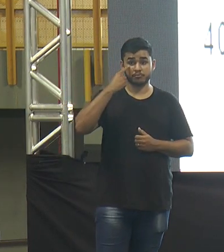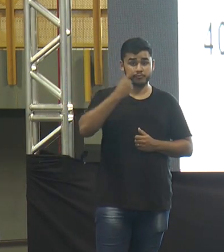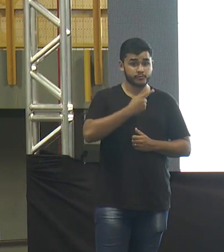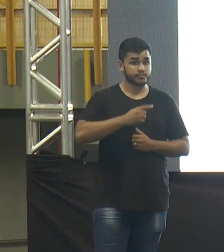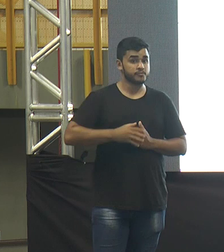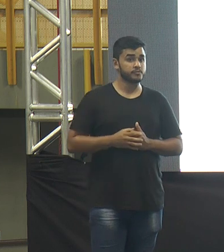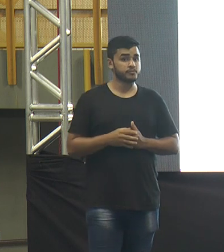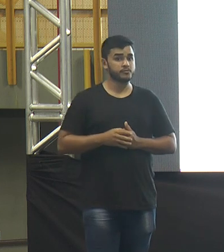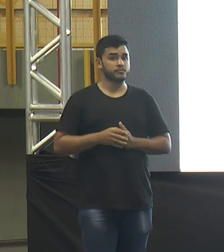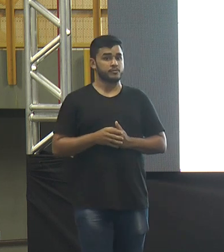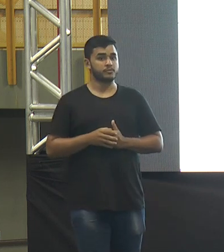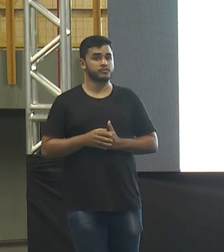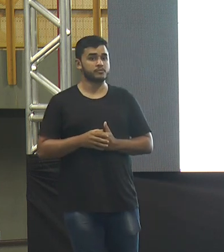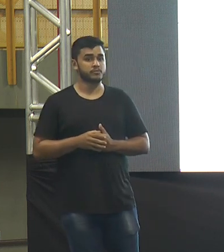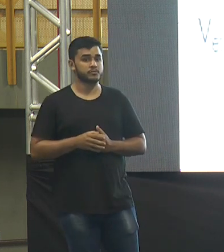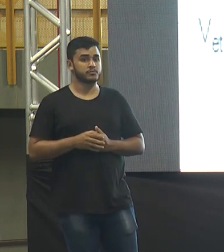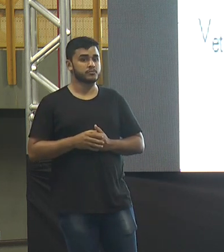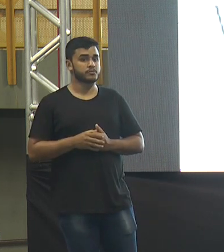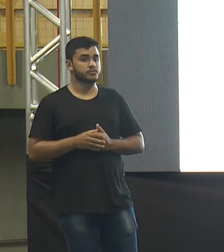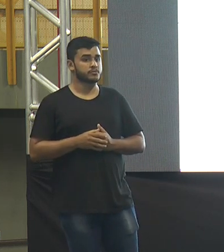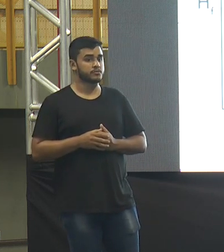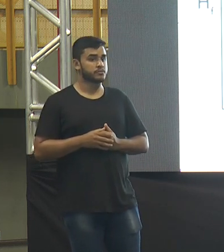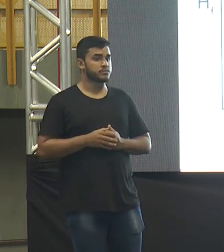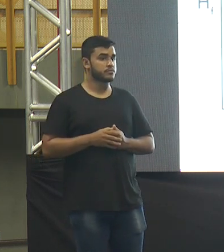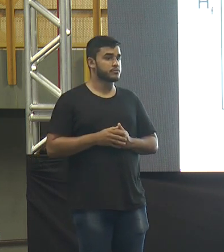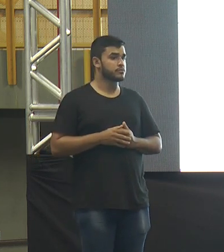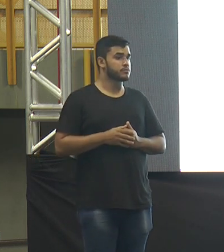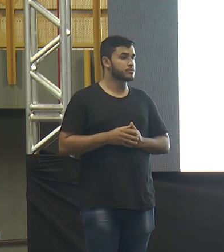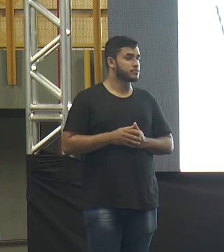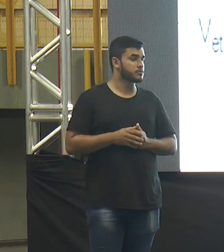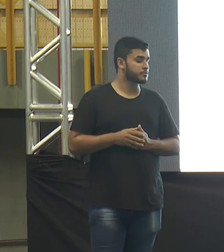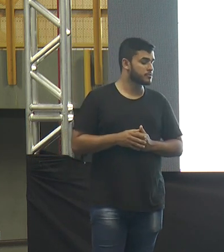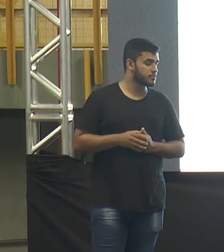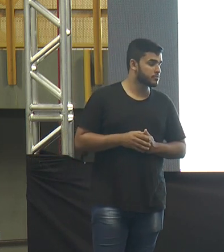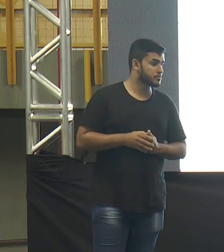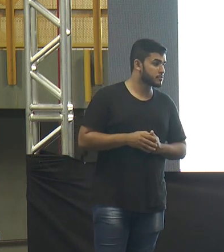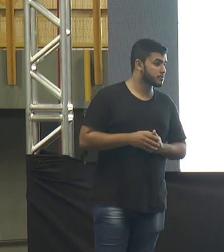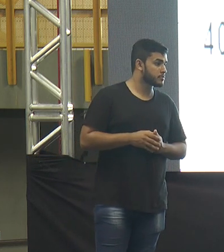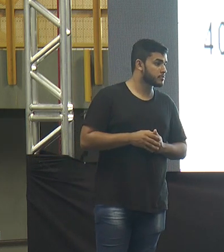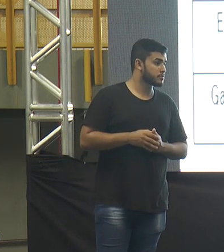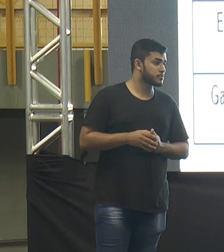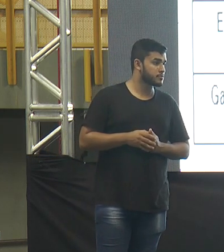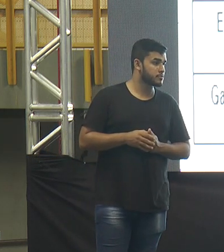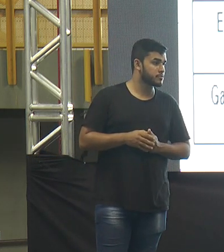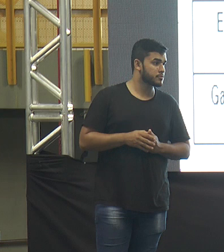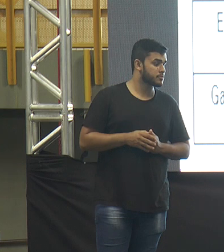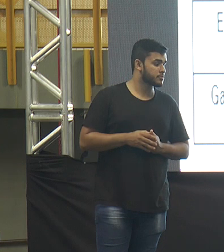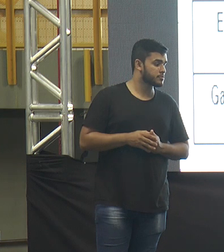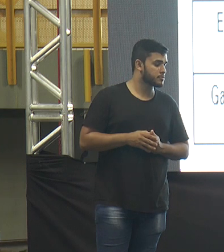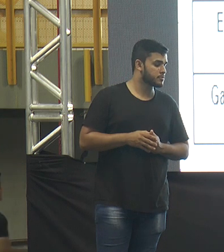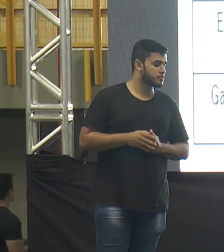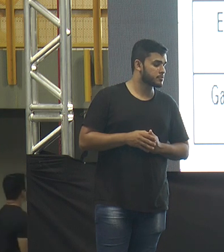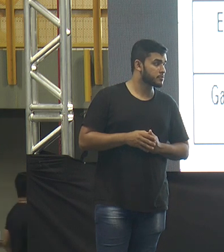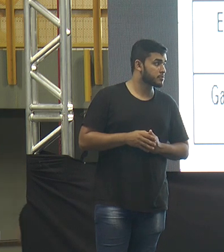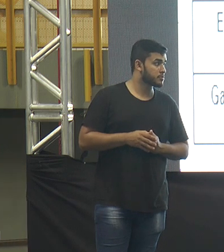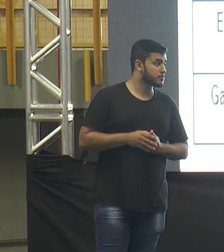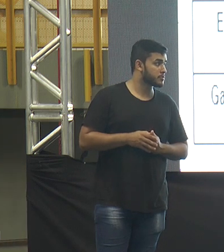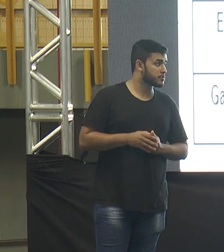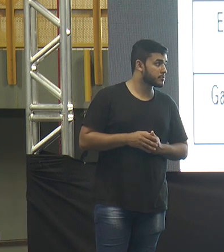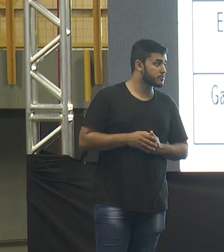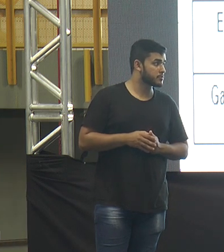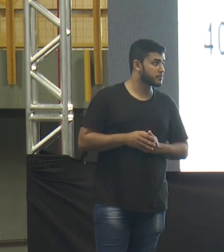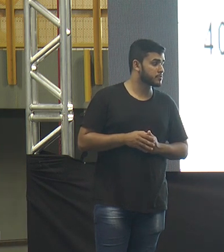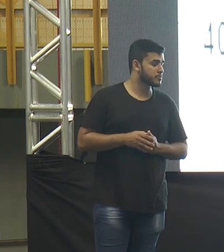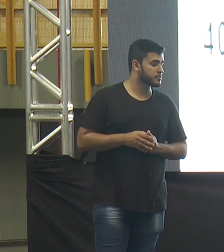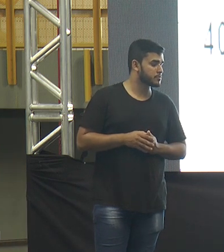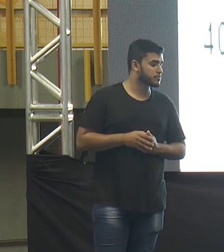Deixa eu ir para a pergunta aqui. Cadê? Eu botei a resolução. Pera aí, galera. Pronto. Aí vem